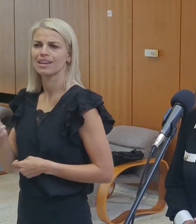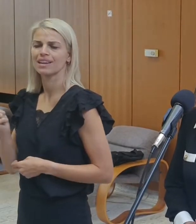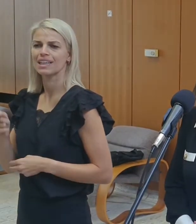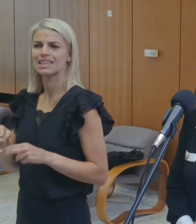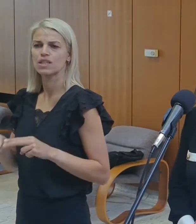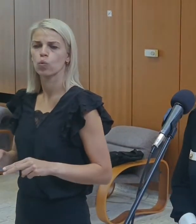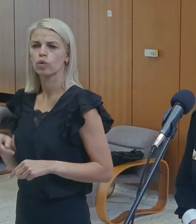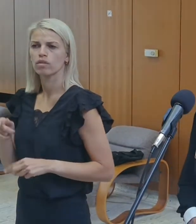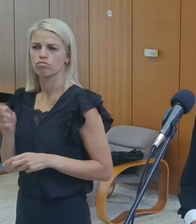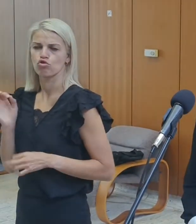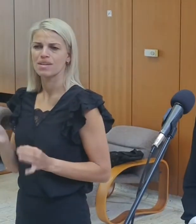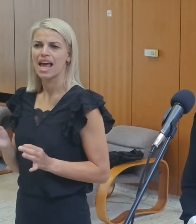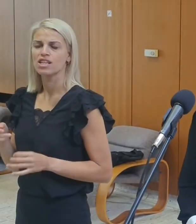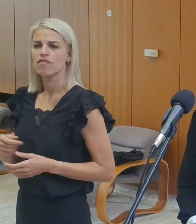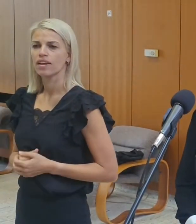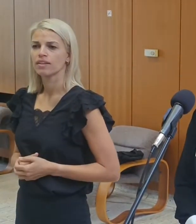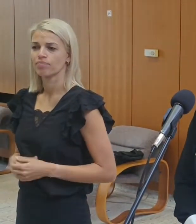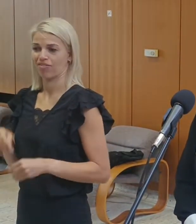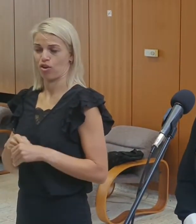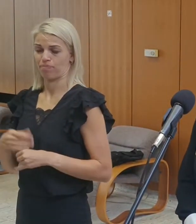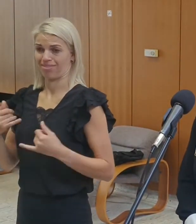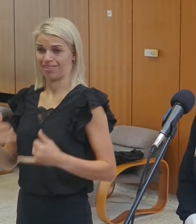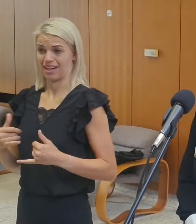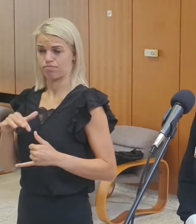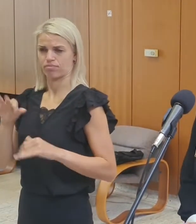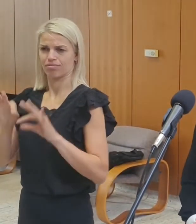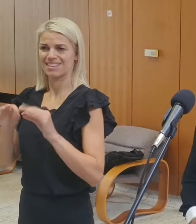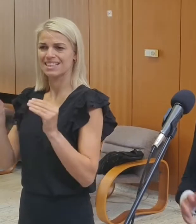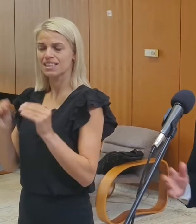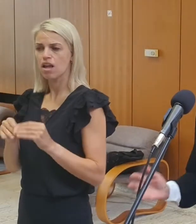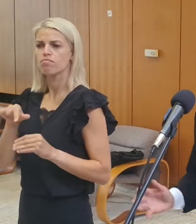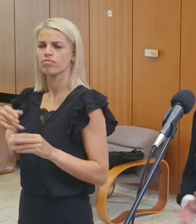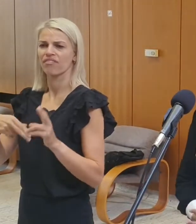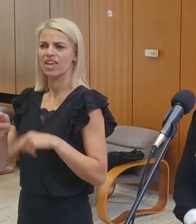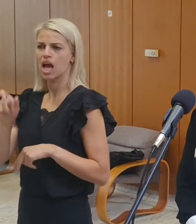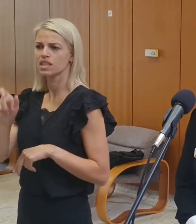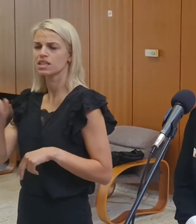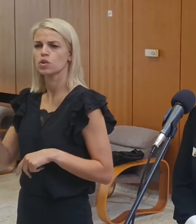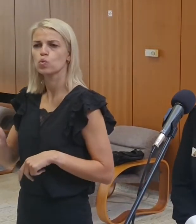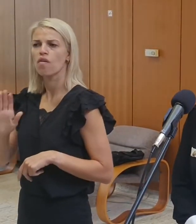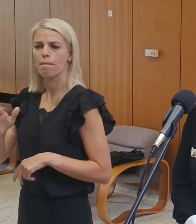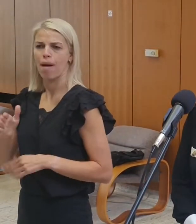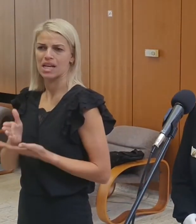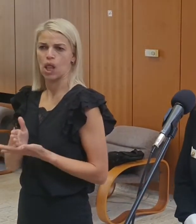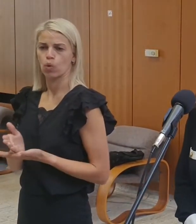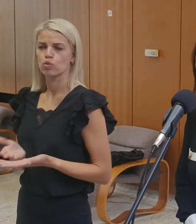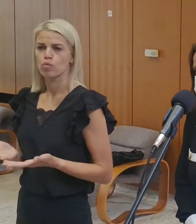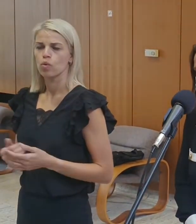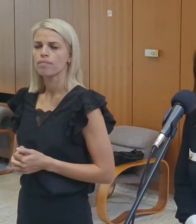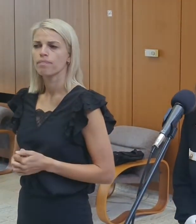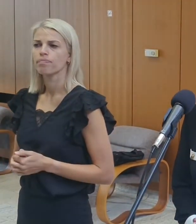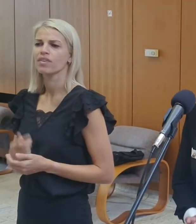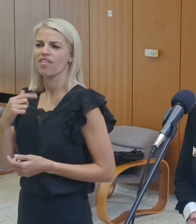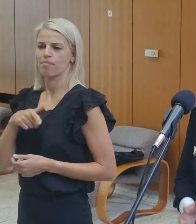trestnom súde aj teraz vlastne tak, ako je nastavený systém, tak je viacero súdcov, ktorí majú službu. Takže nie je to také úplne